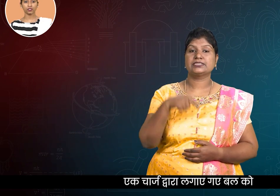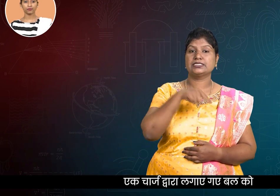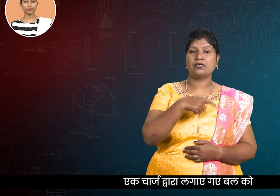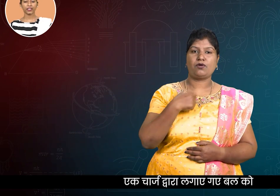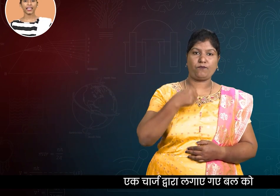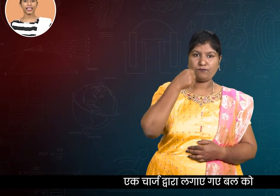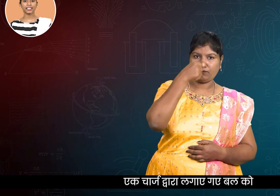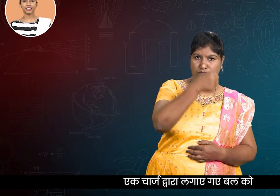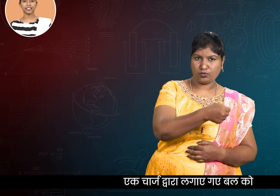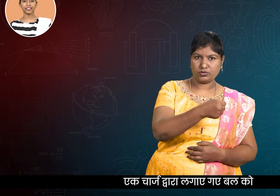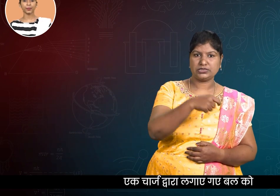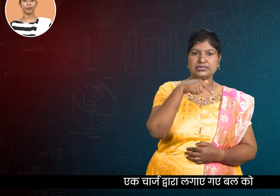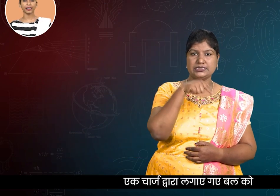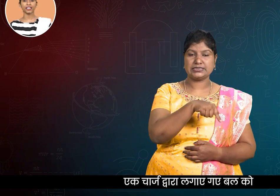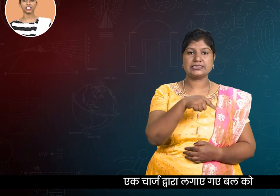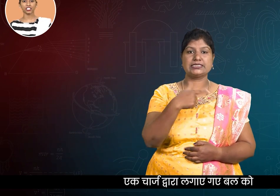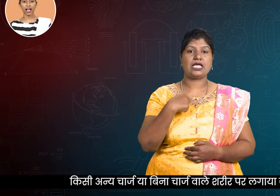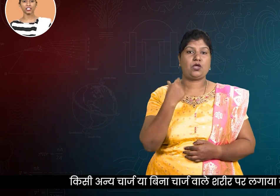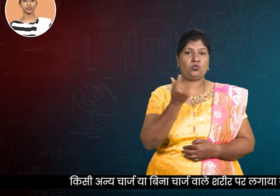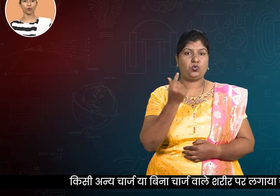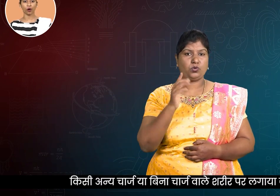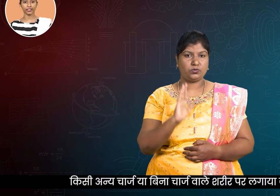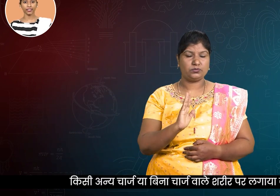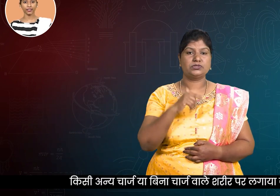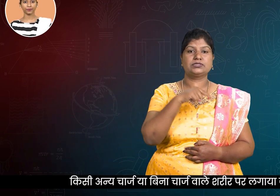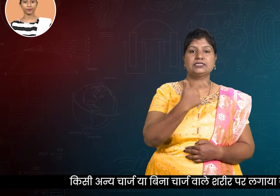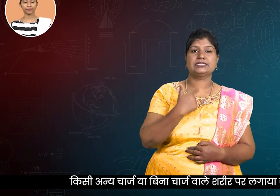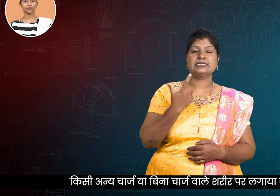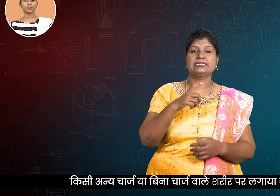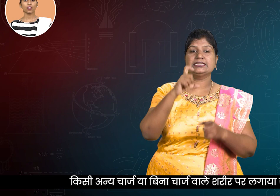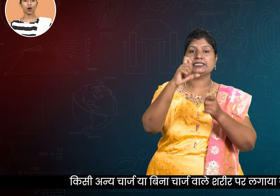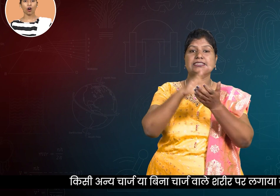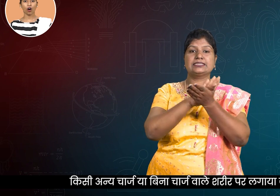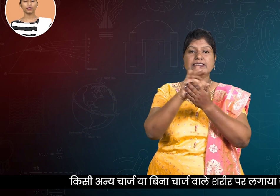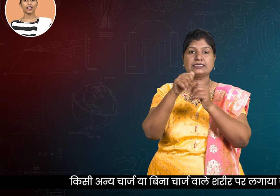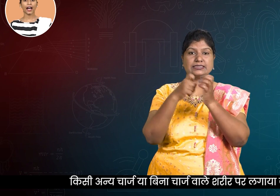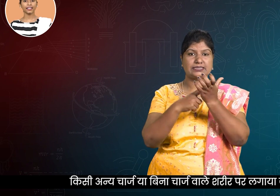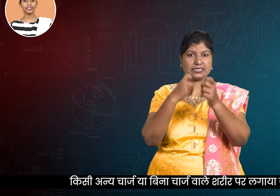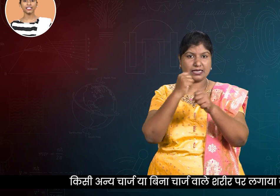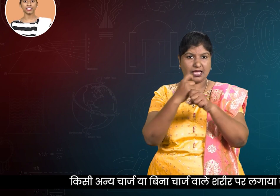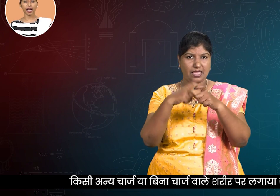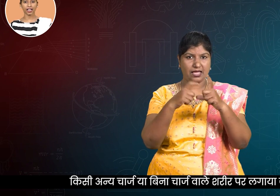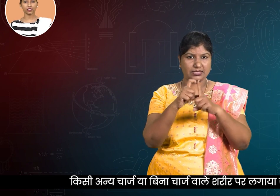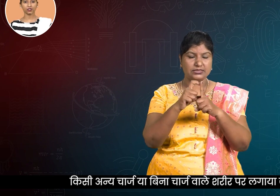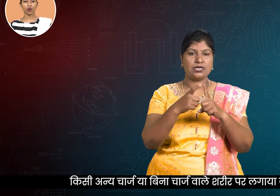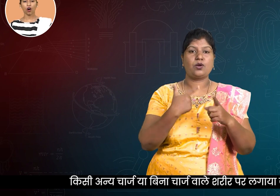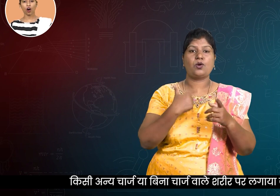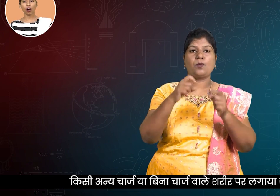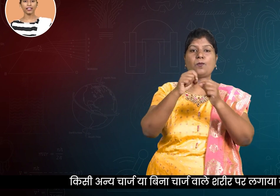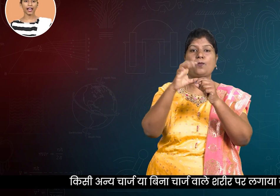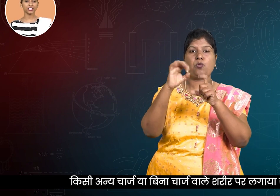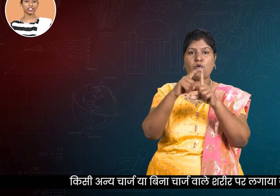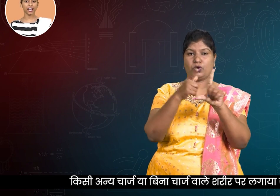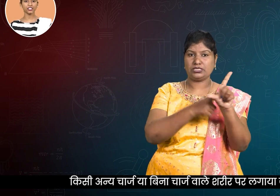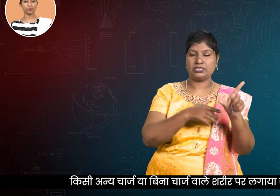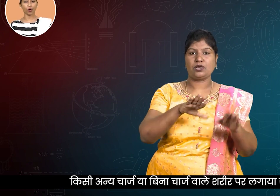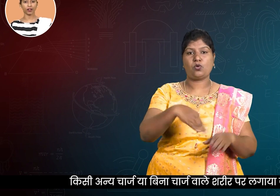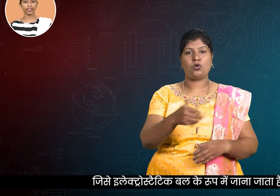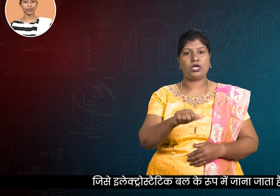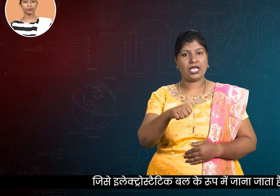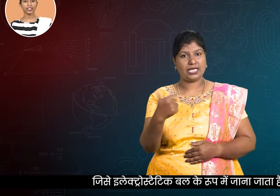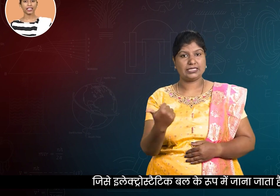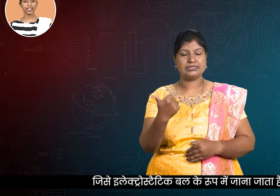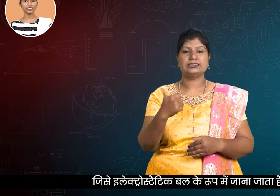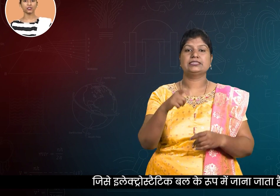एक चार्ज द्वारा लगाए गए बल को किसी अन्य चार्ज या बिना चार्ज वाले शरीर पर लगाया जाता है,